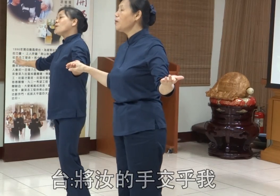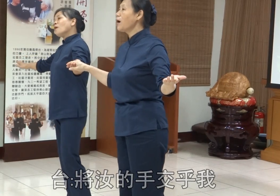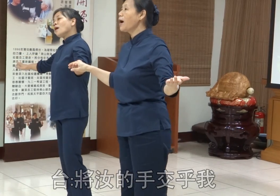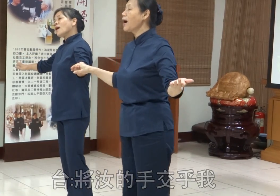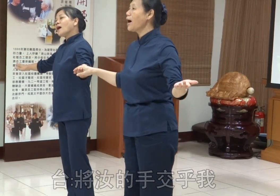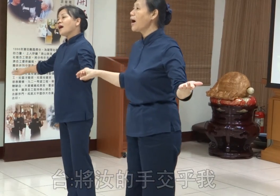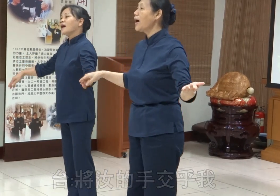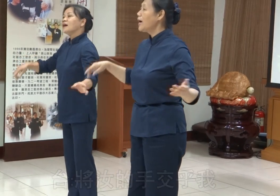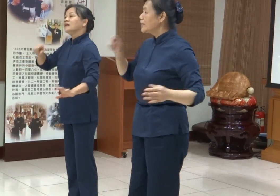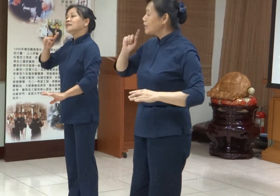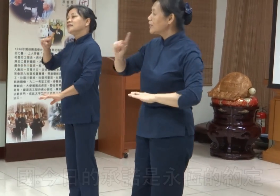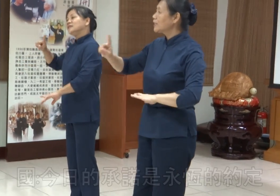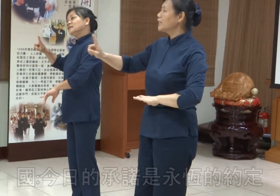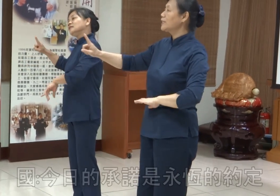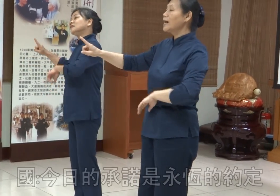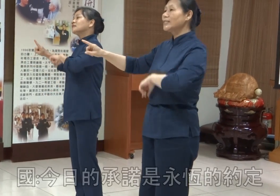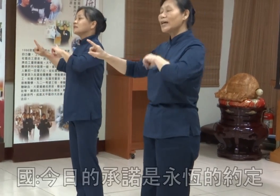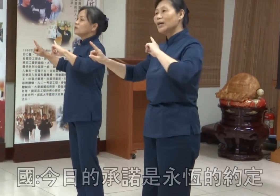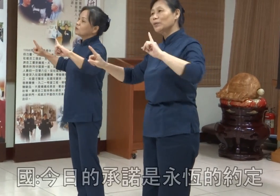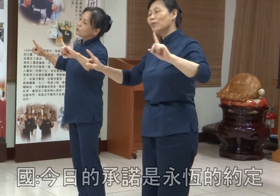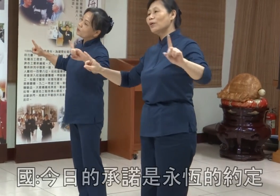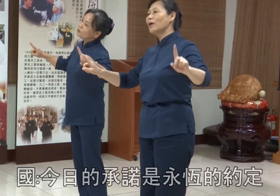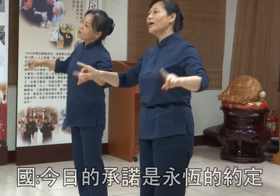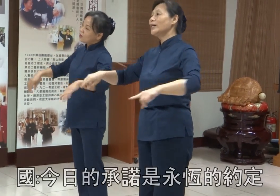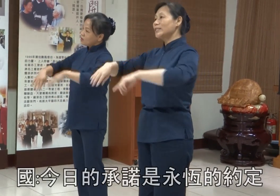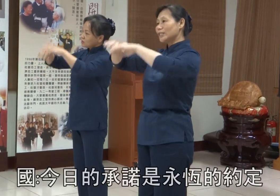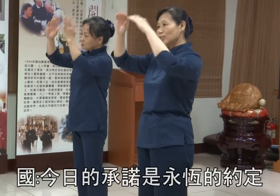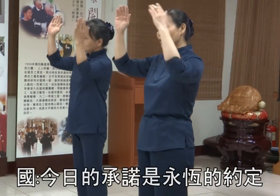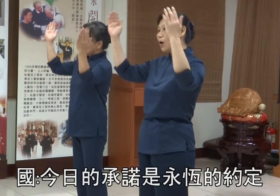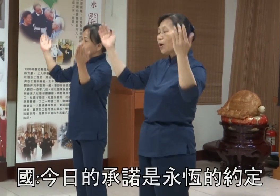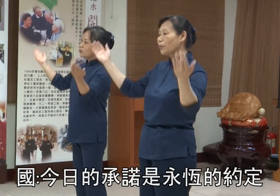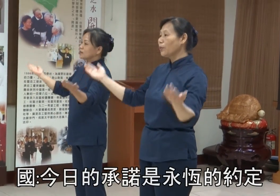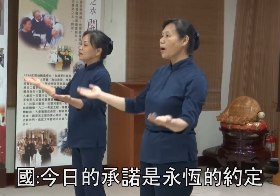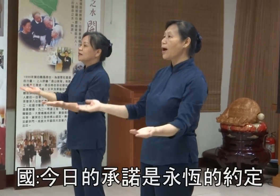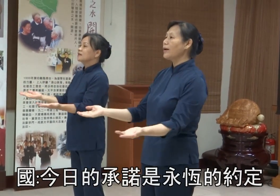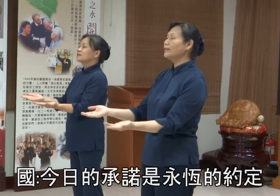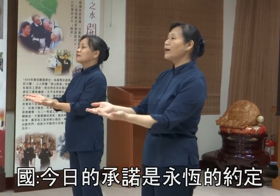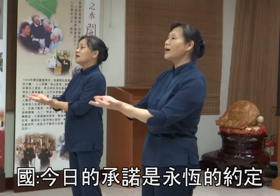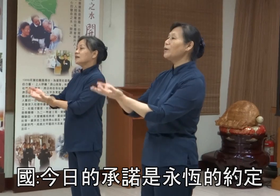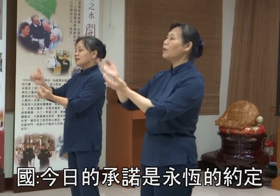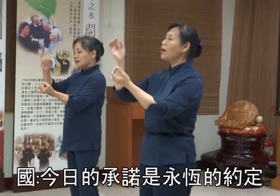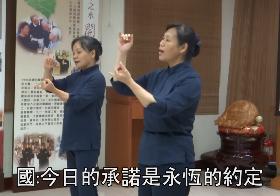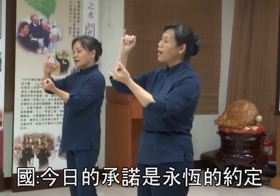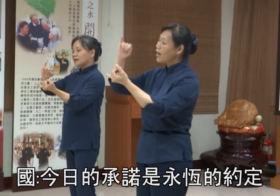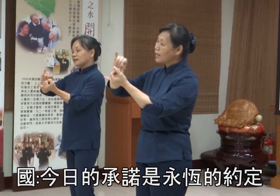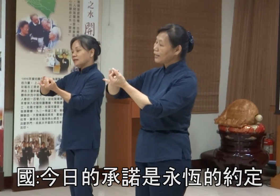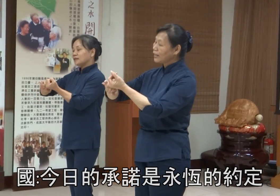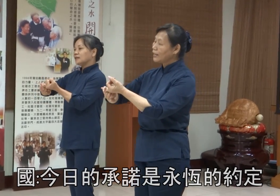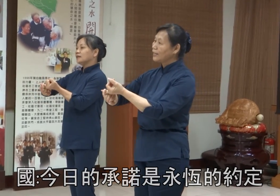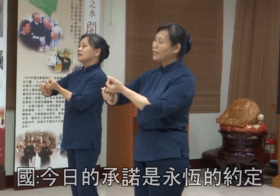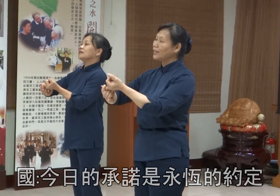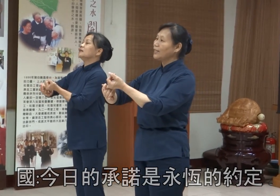我，今日的承诺是永恒的约定。